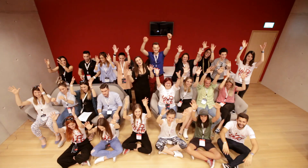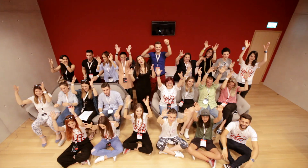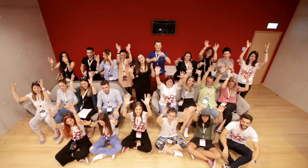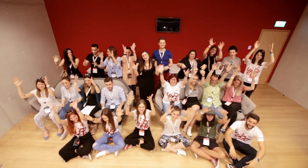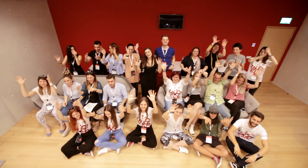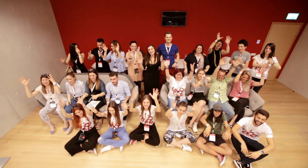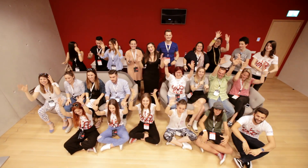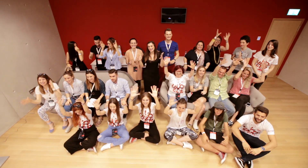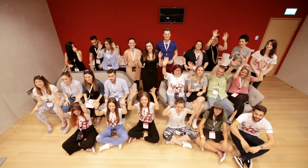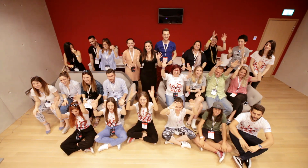Υπότιτλοι